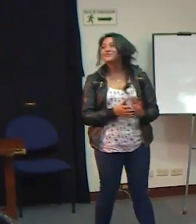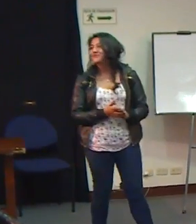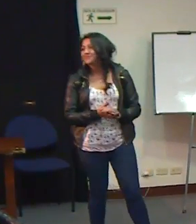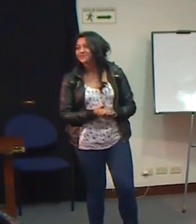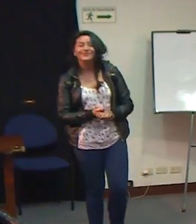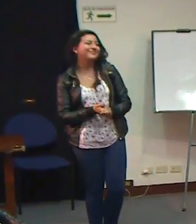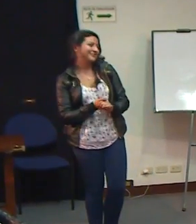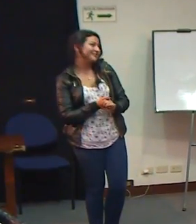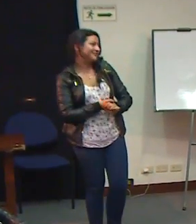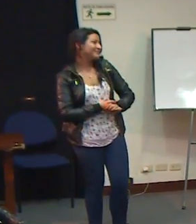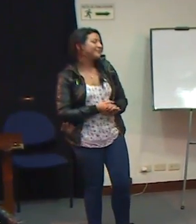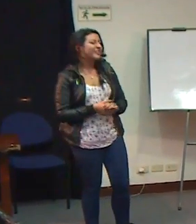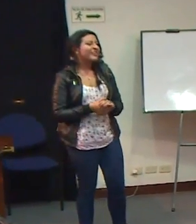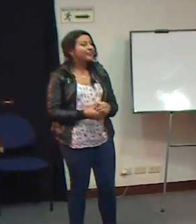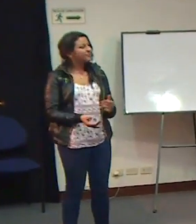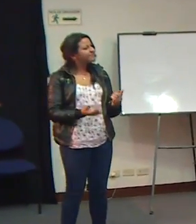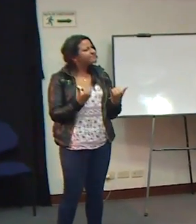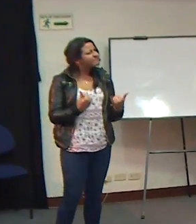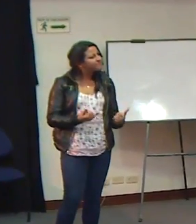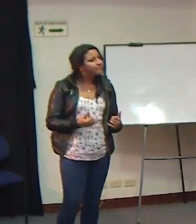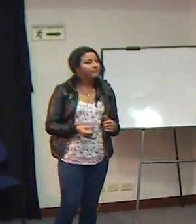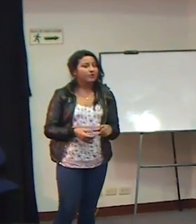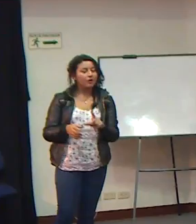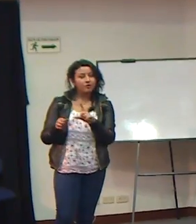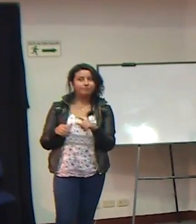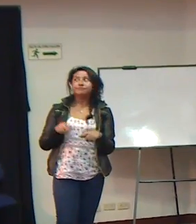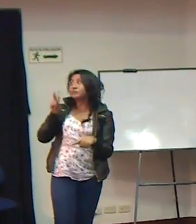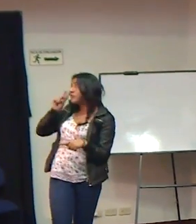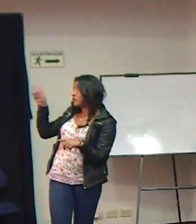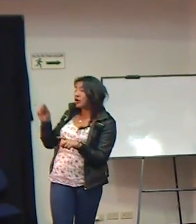Bueno, gracias por participar.